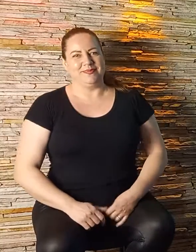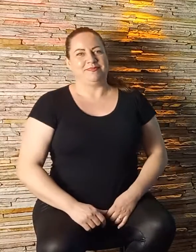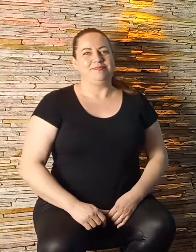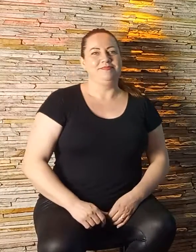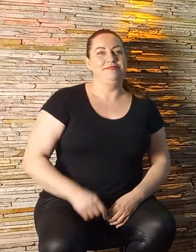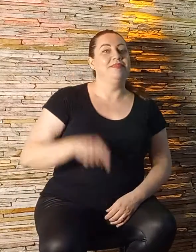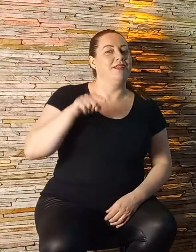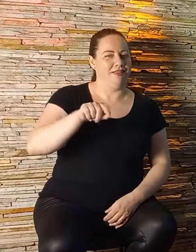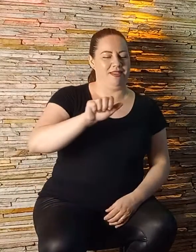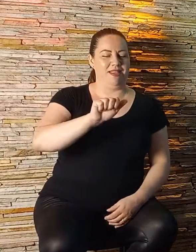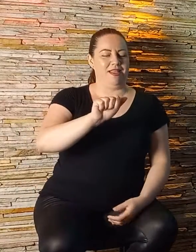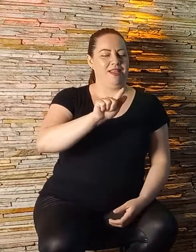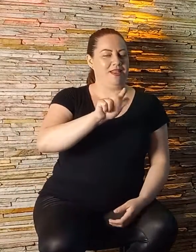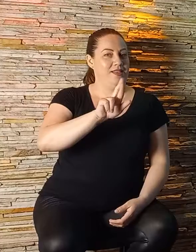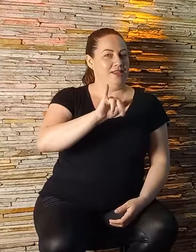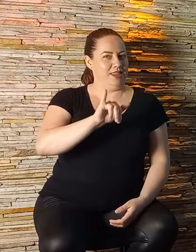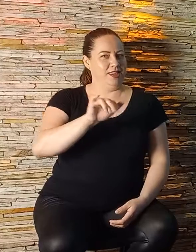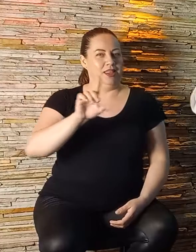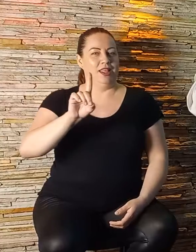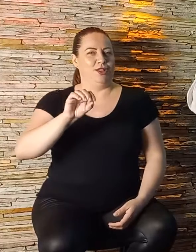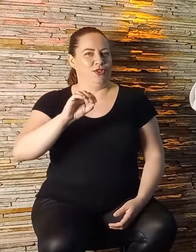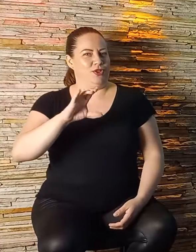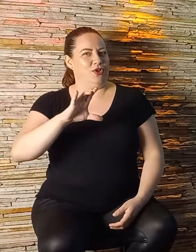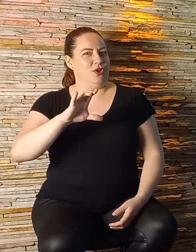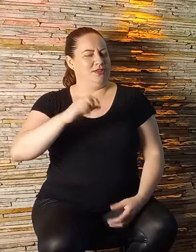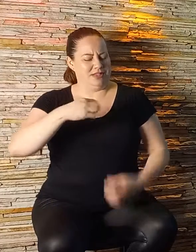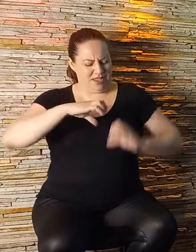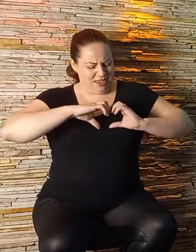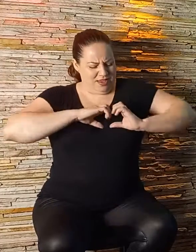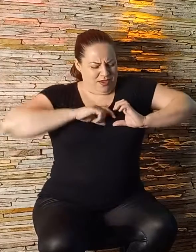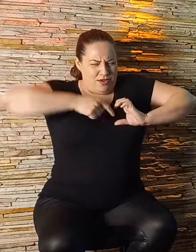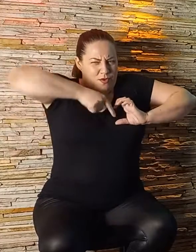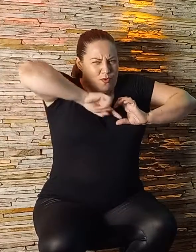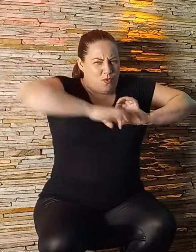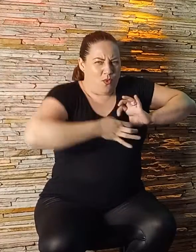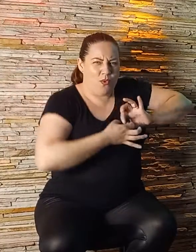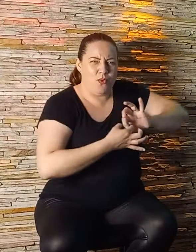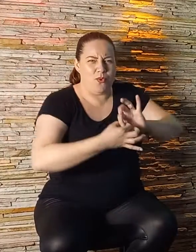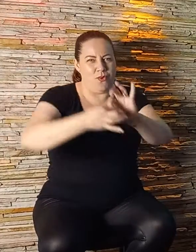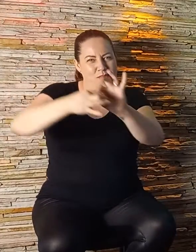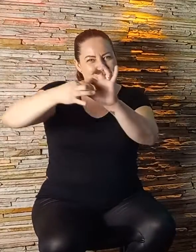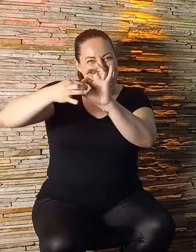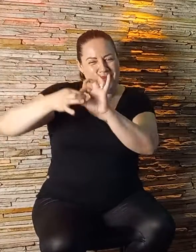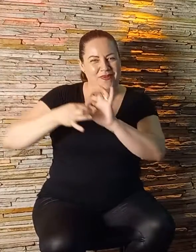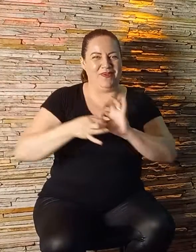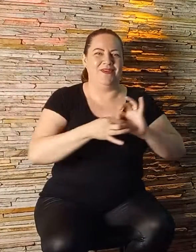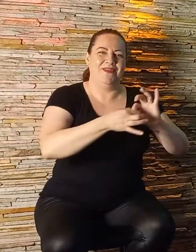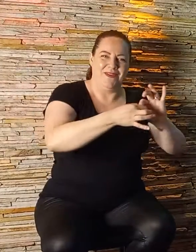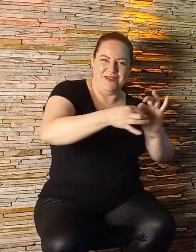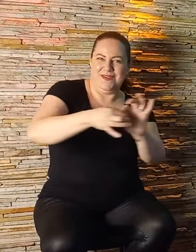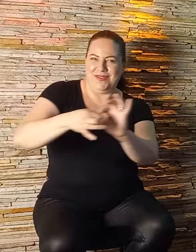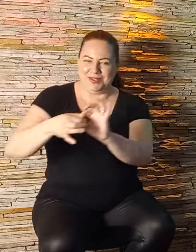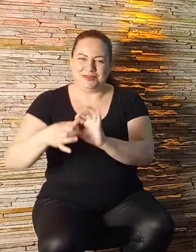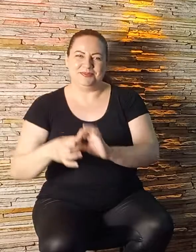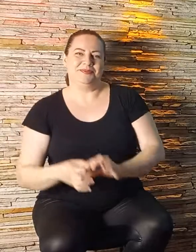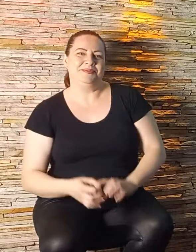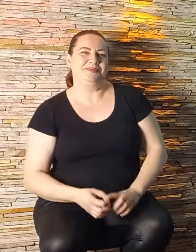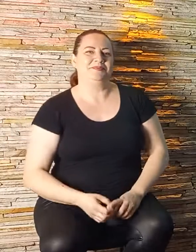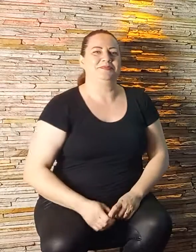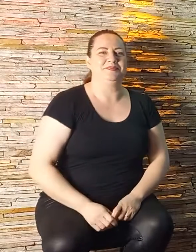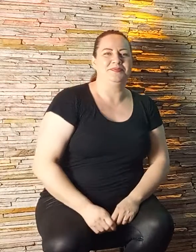deixa eu te aviso antes do fundo dos Confins do meu coração tá Beijo tchau tchau tchau tchau